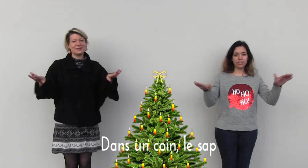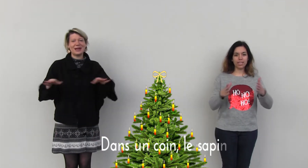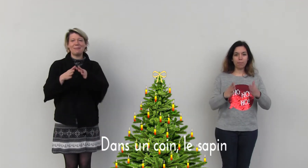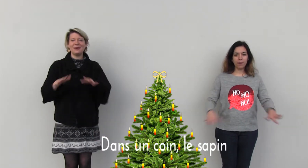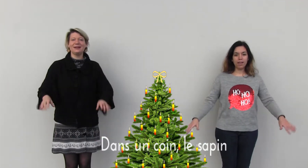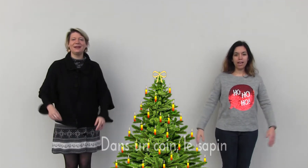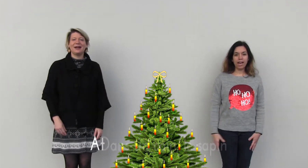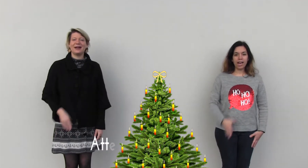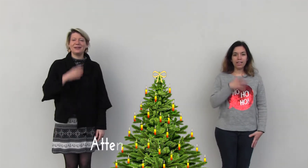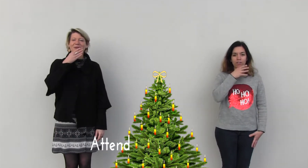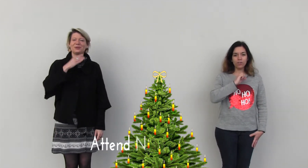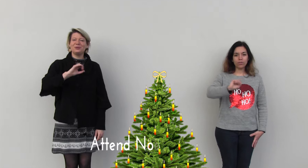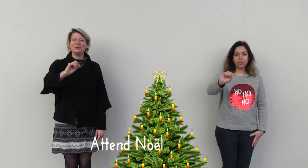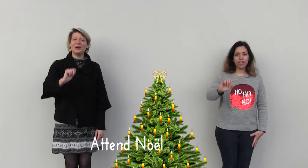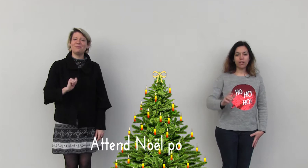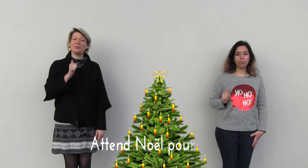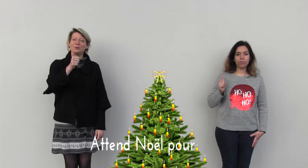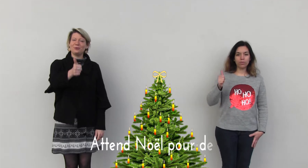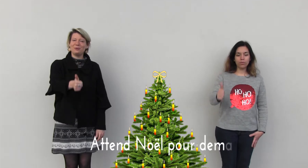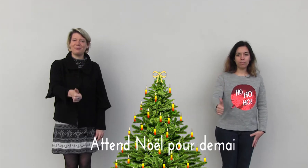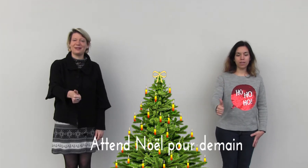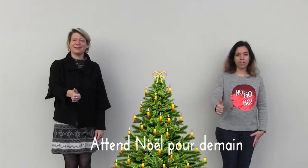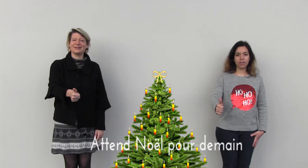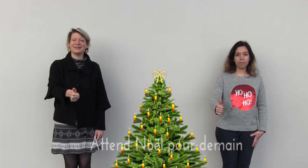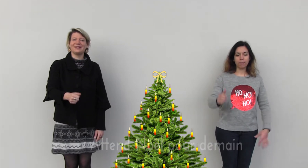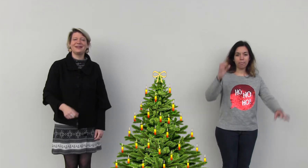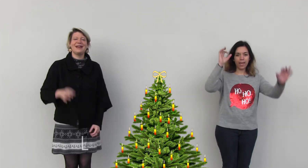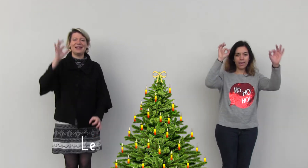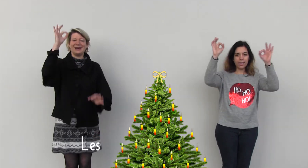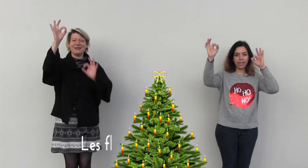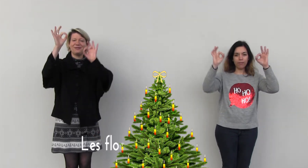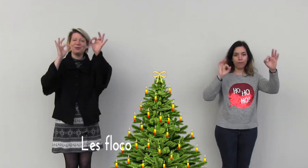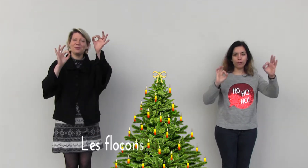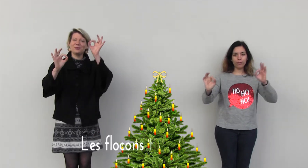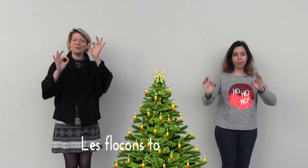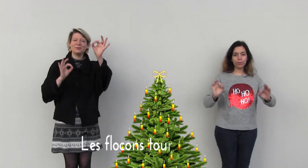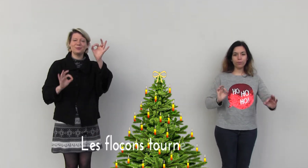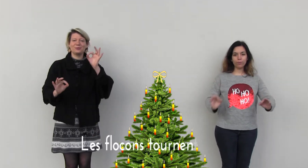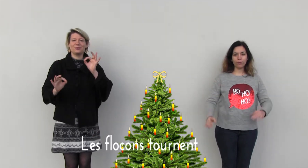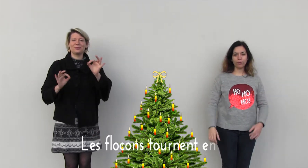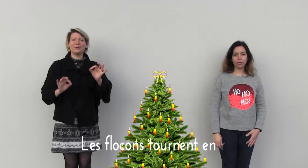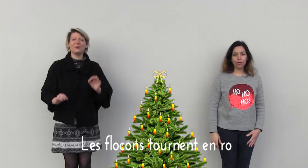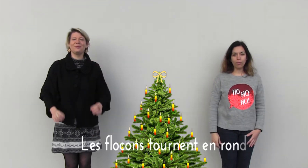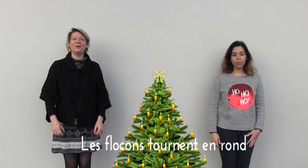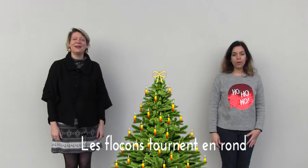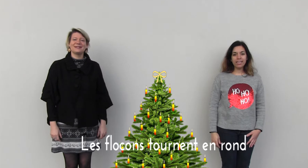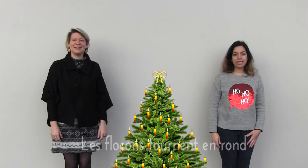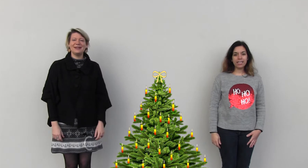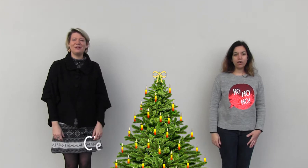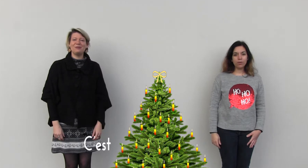sapin attend Noël pour demain Les flocons tournent en rond, c'est le